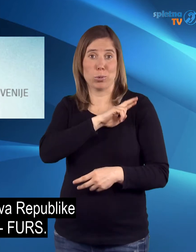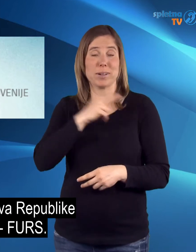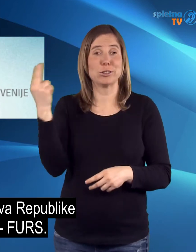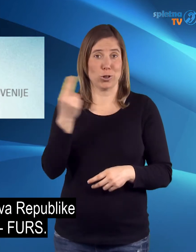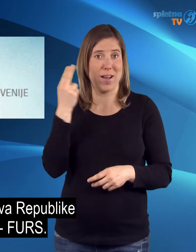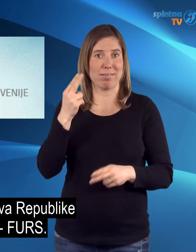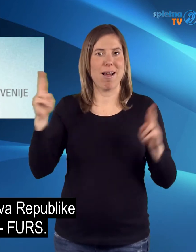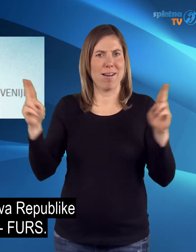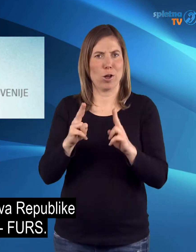FURS.